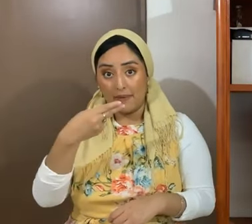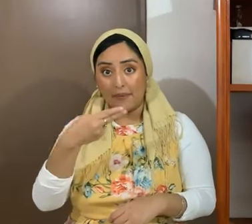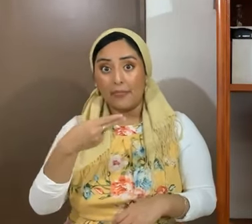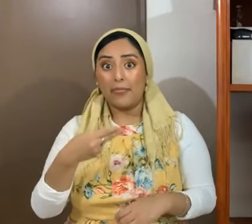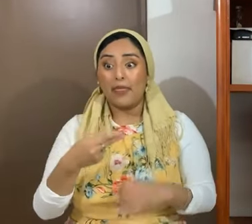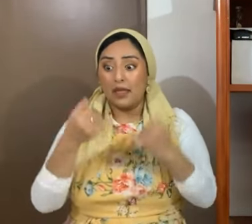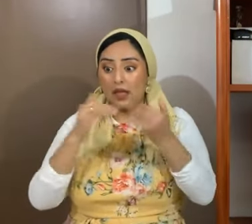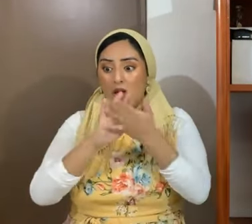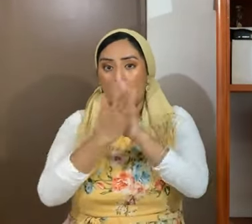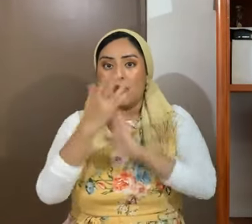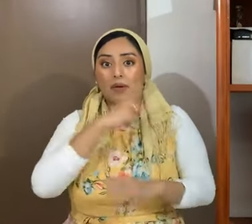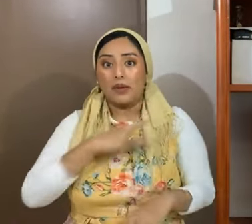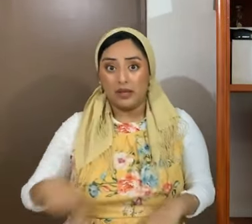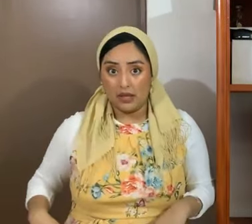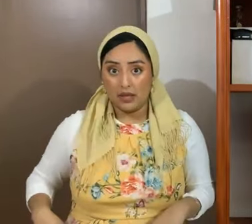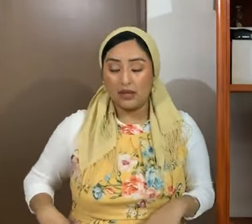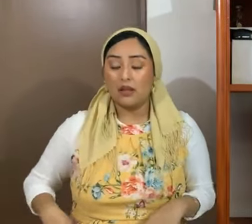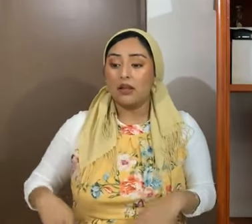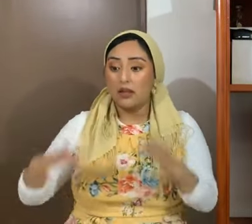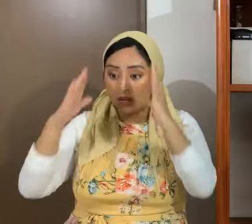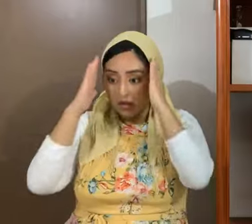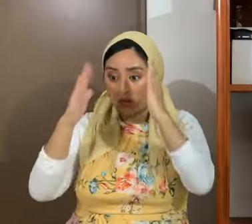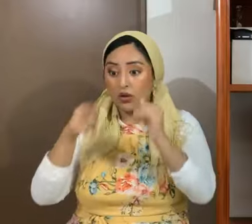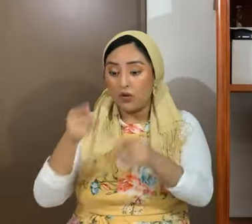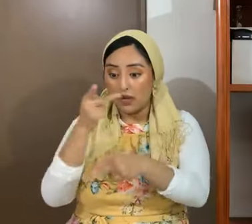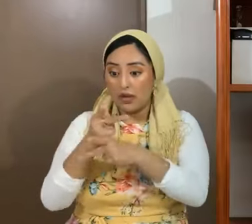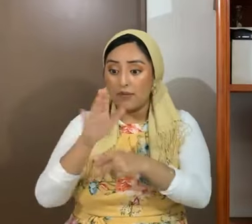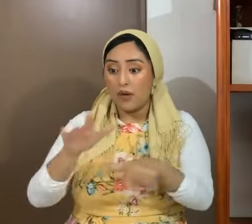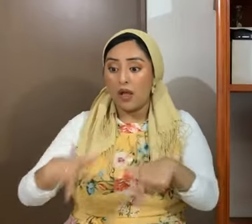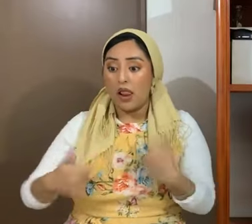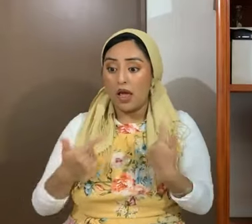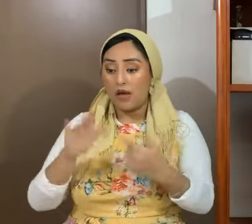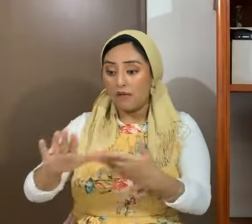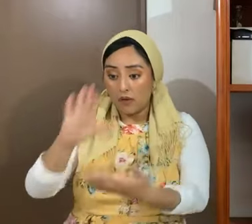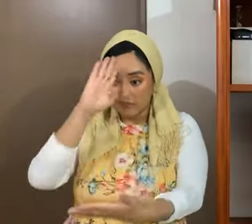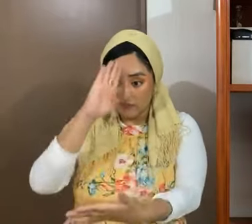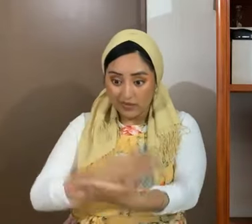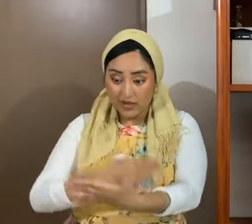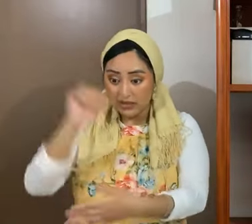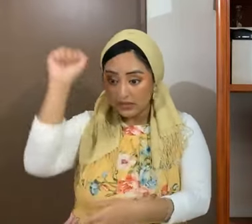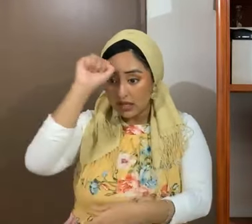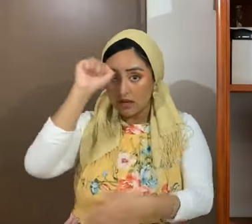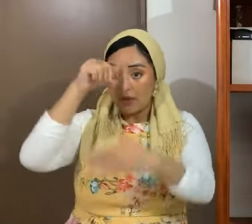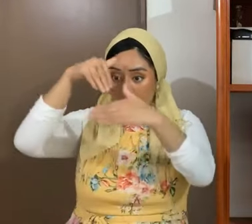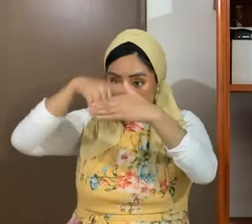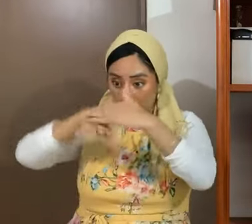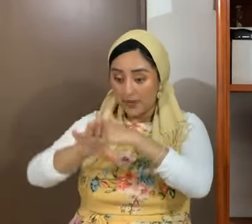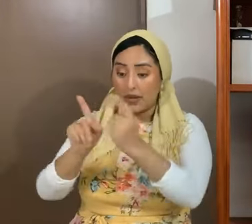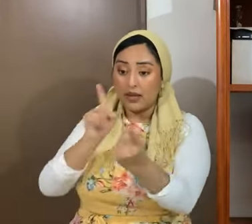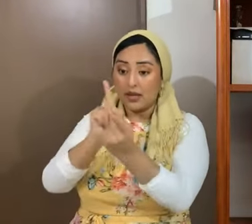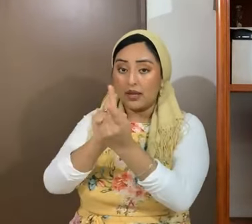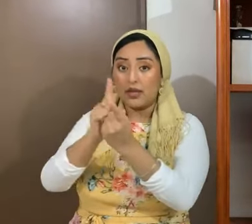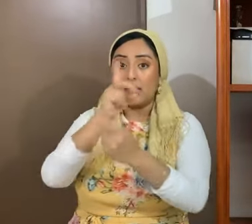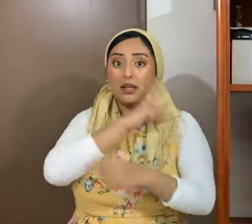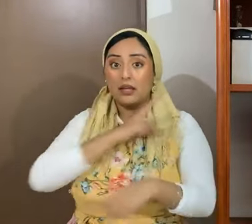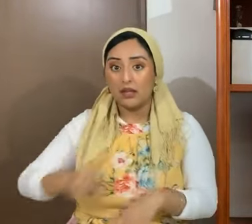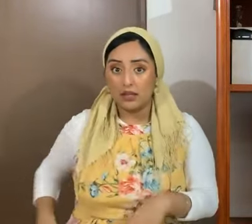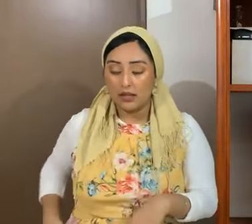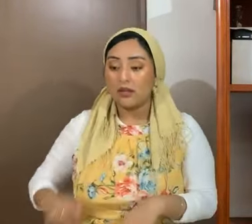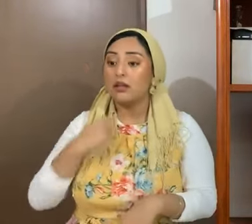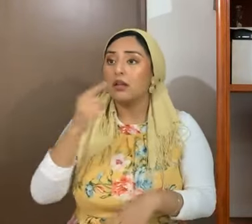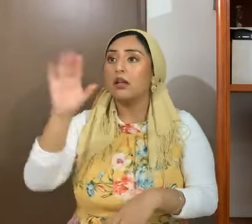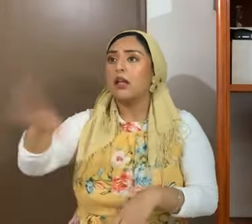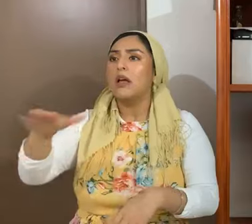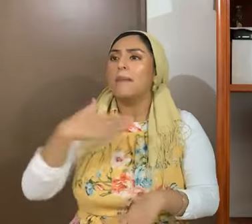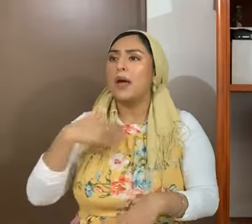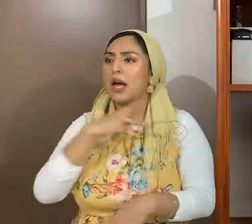Señor? Ven pues ahora y toma mi consejo para que conserves tu vida y la de tu hijo Salomón. Ve y entra al rey David y dile, rey